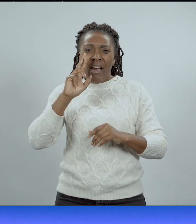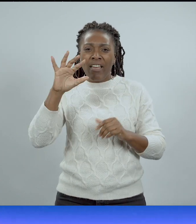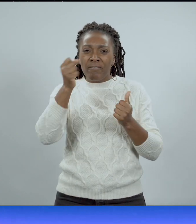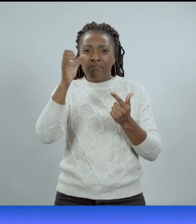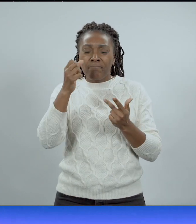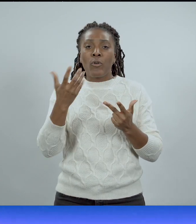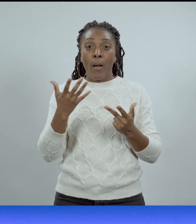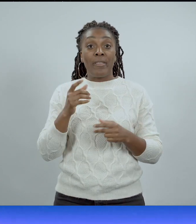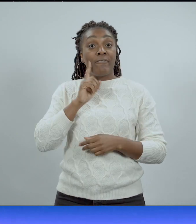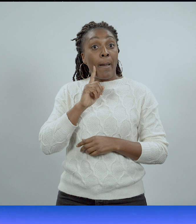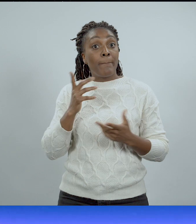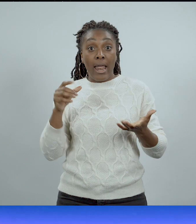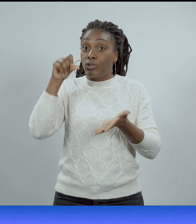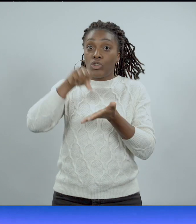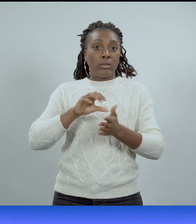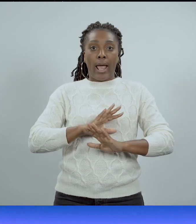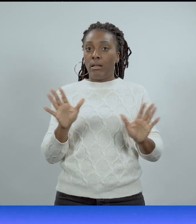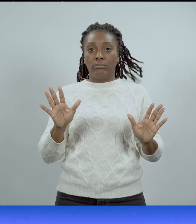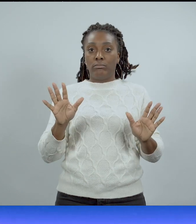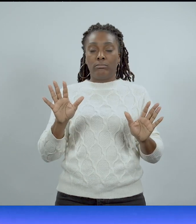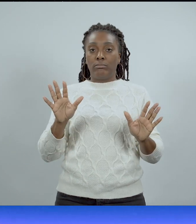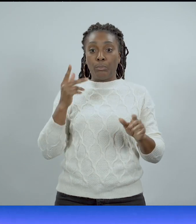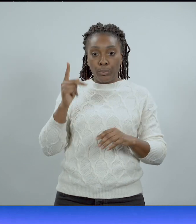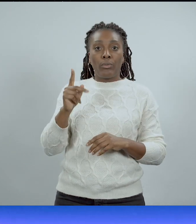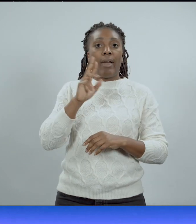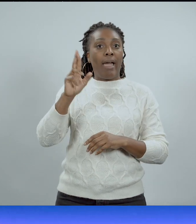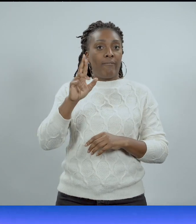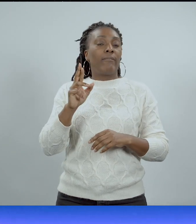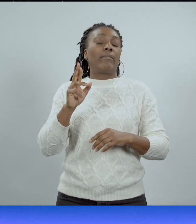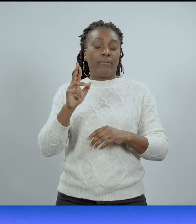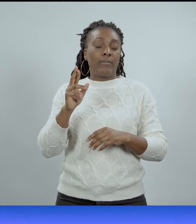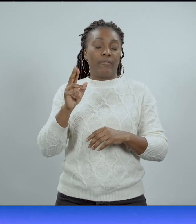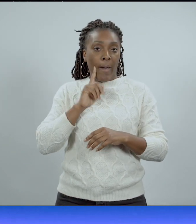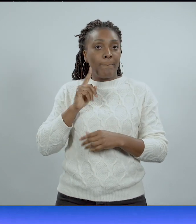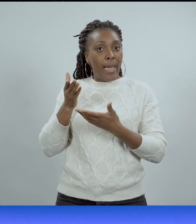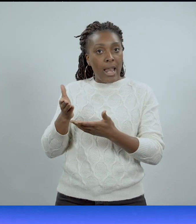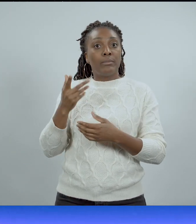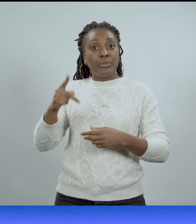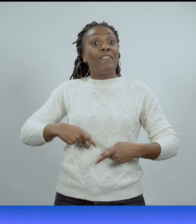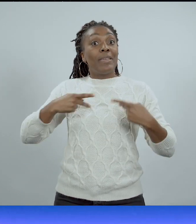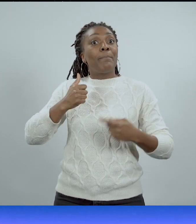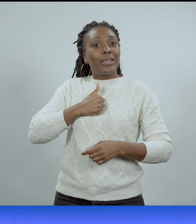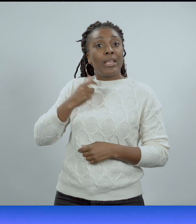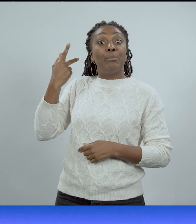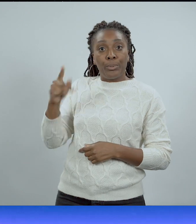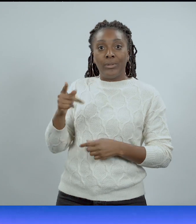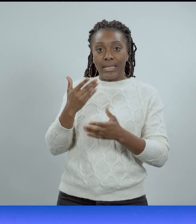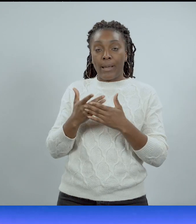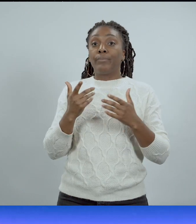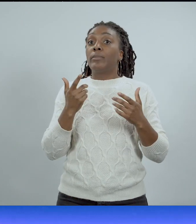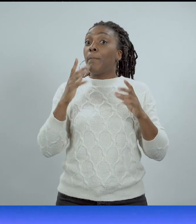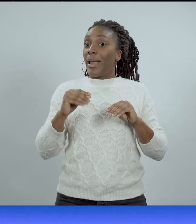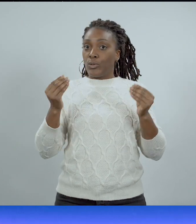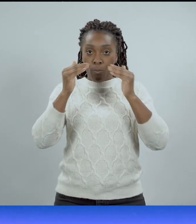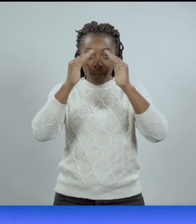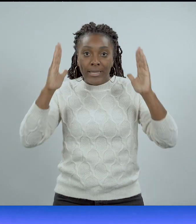points dans ce rêve. Il y a déjà Marie qui est au centre de ce rêve, donc le rêve concerne Marie, sa vie personnelle.